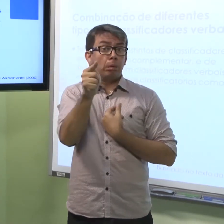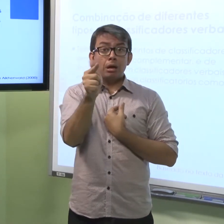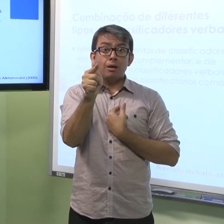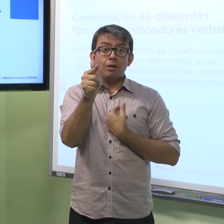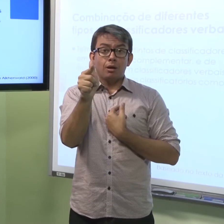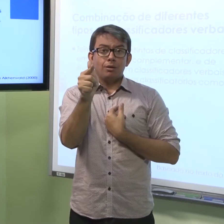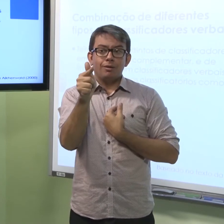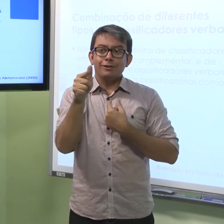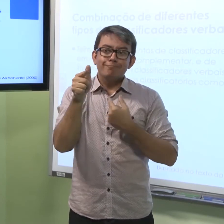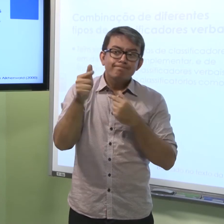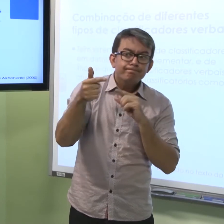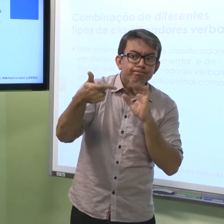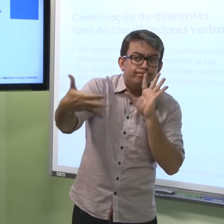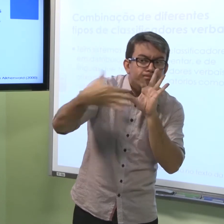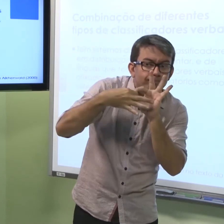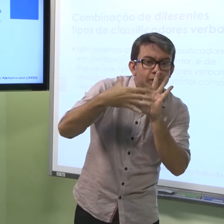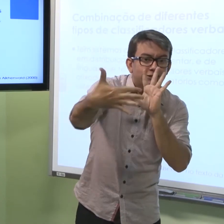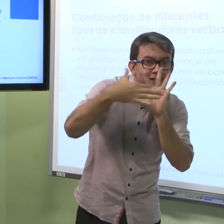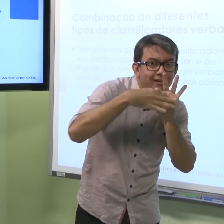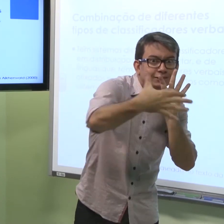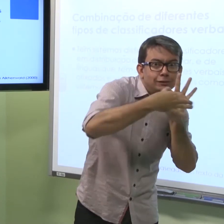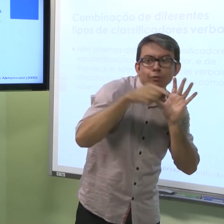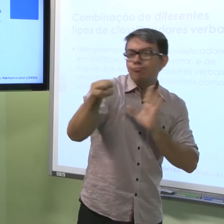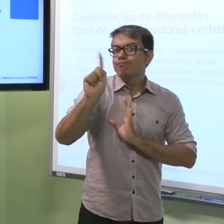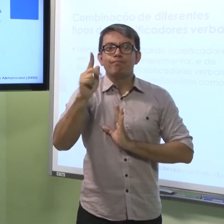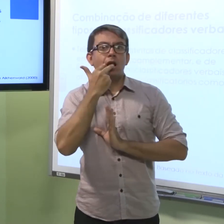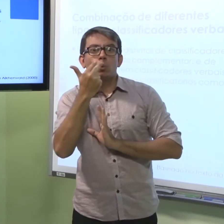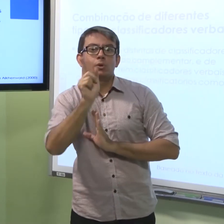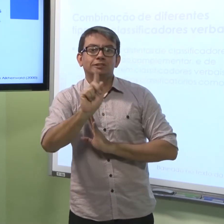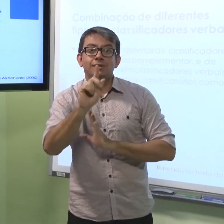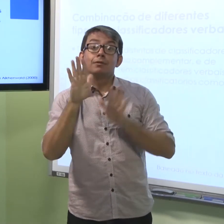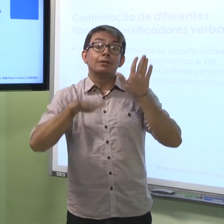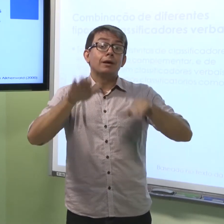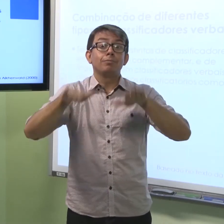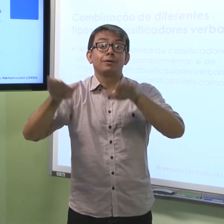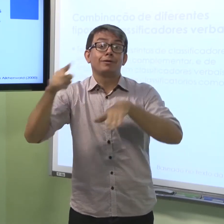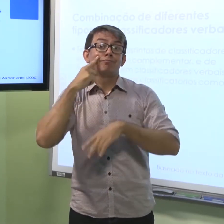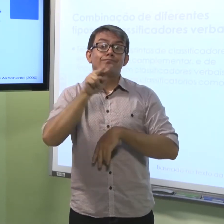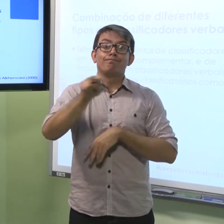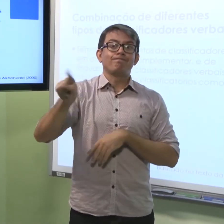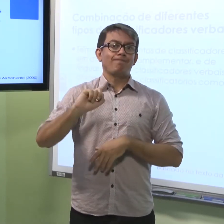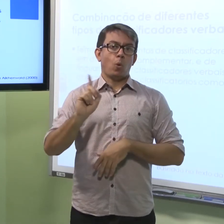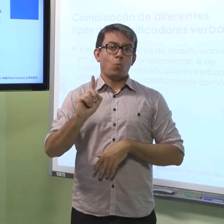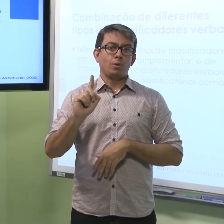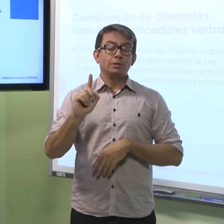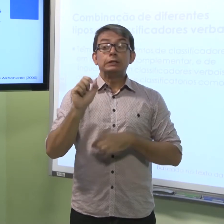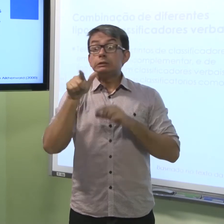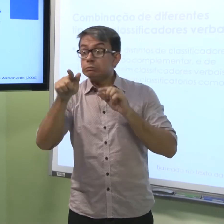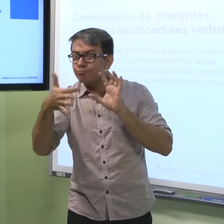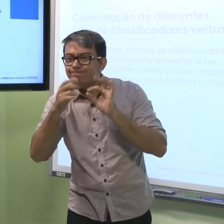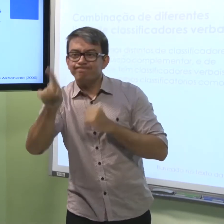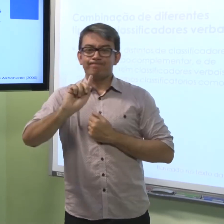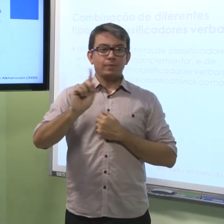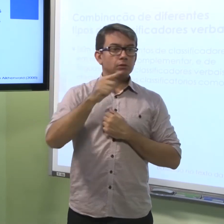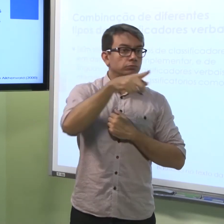classificadores verbais, mas tem língua que não tem classificadores verbais, que elas não tem como elas fazer esse tipo